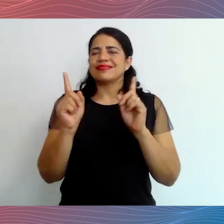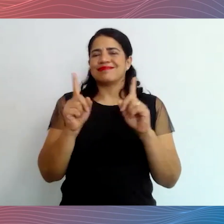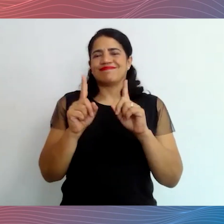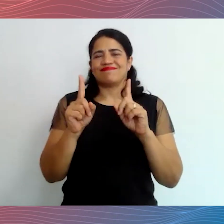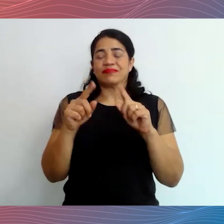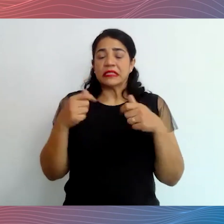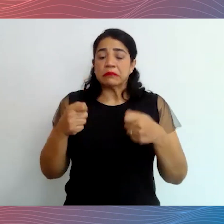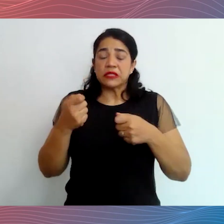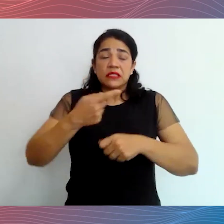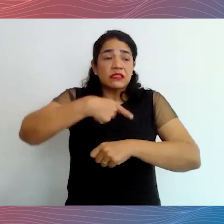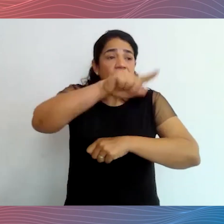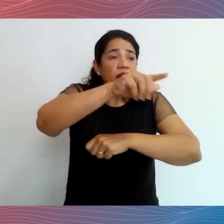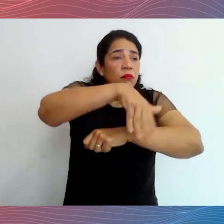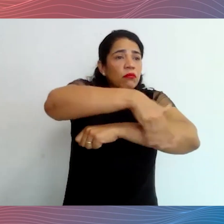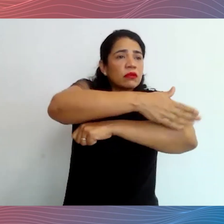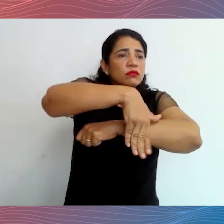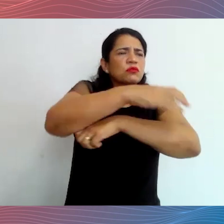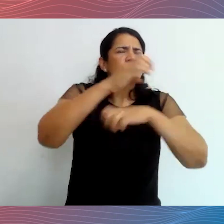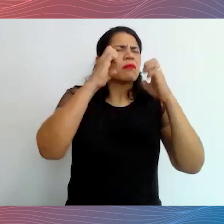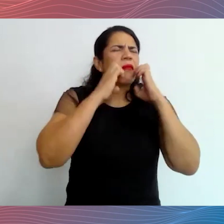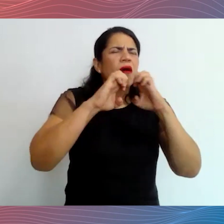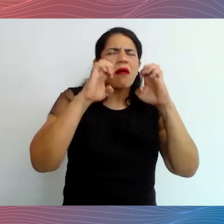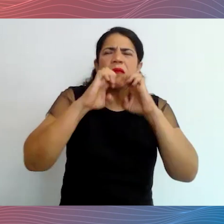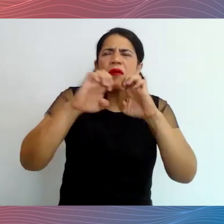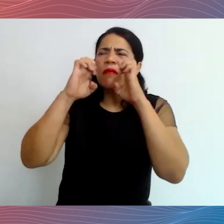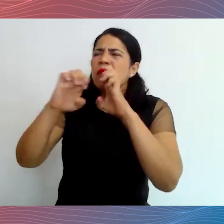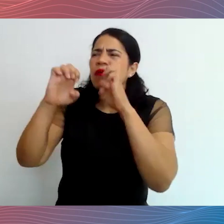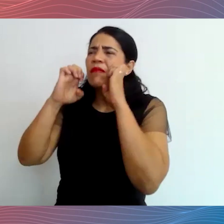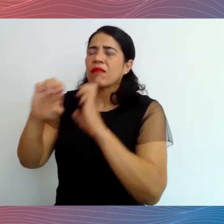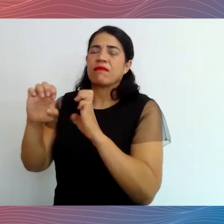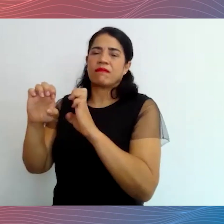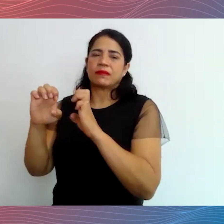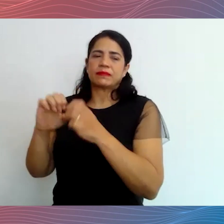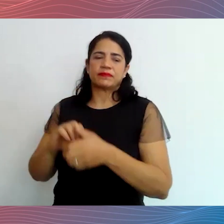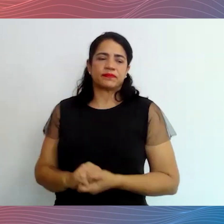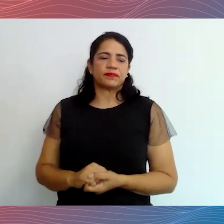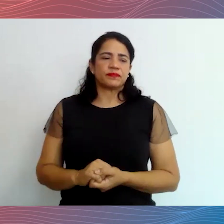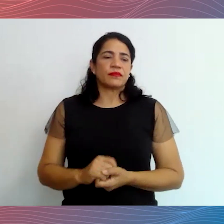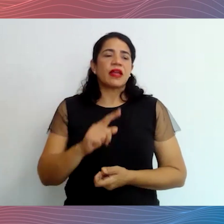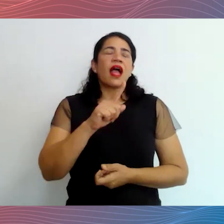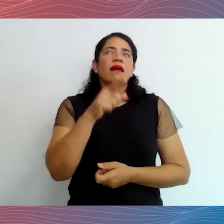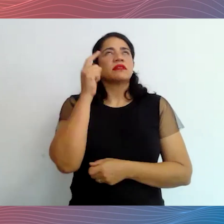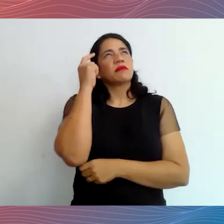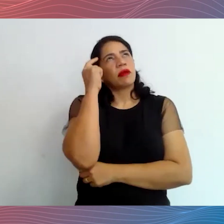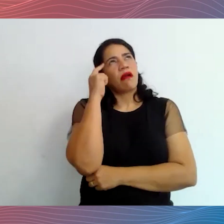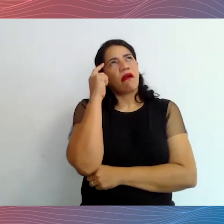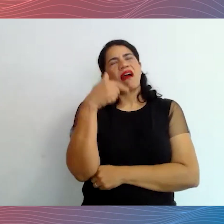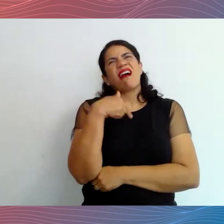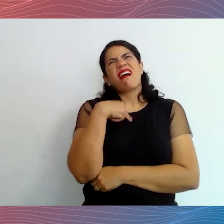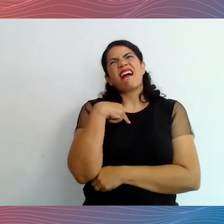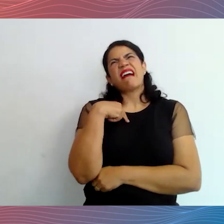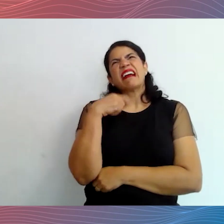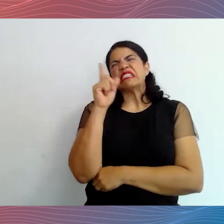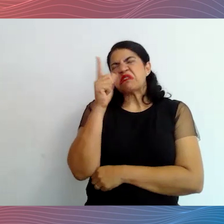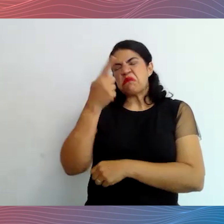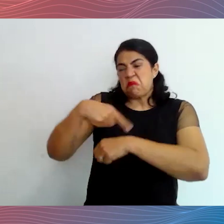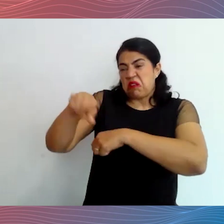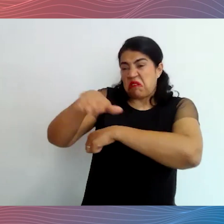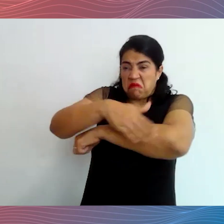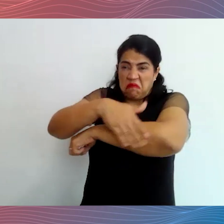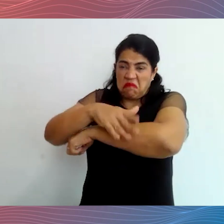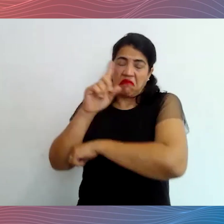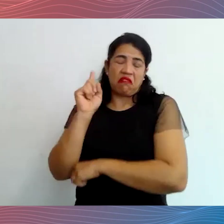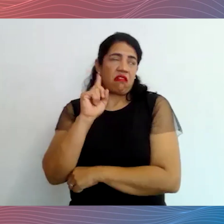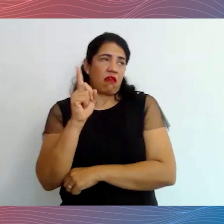evangelho, Vai às ruas. Você diz, tá bom, você não precisa ir propositadamente às ruas, se você não quer,